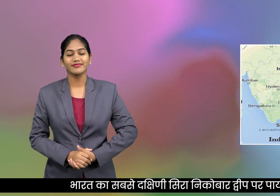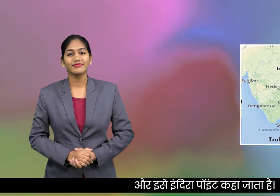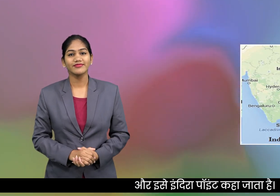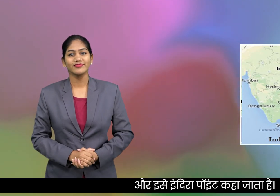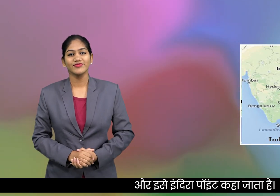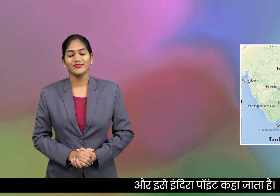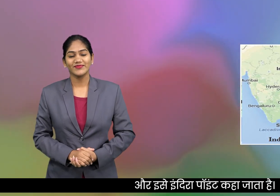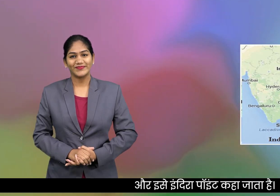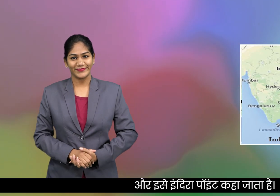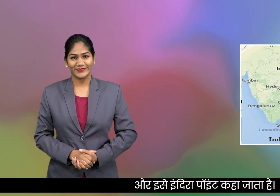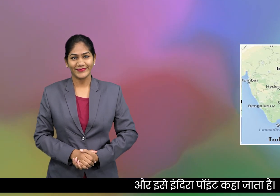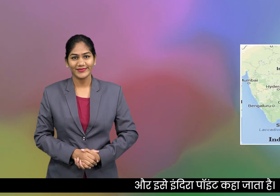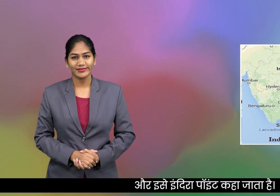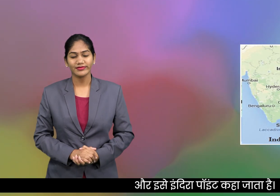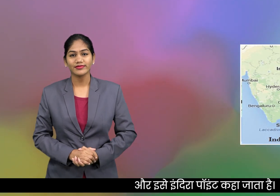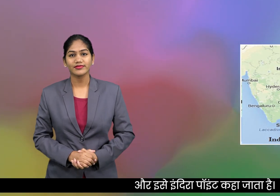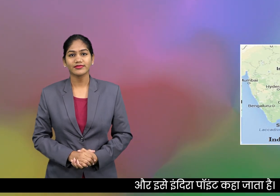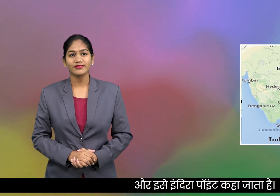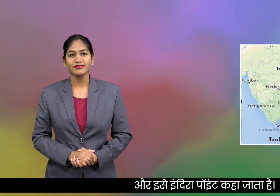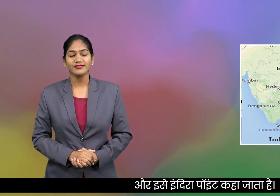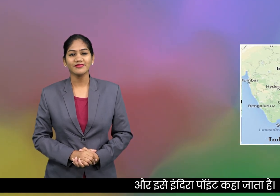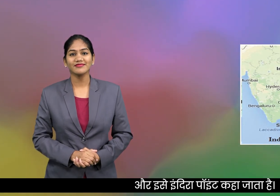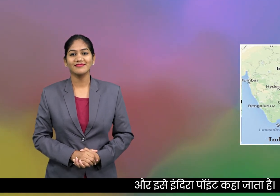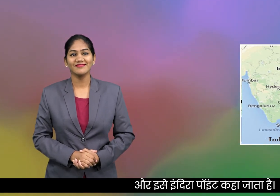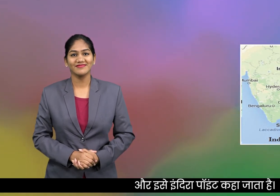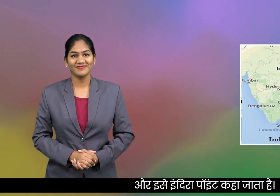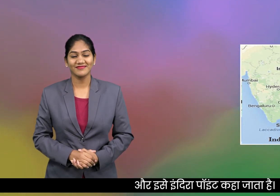और इसे इंदिरा पॉइंट कहा जाता है,